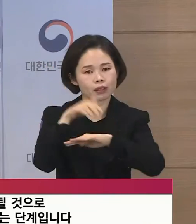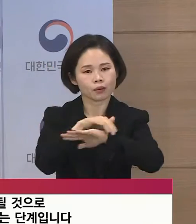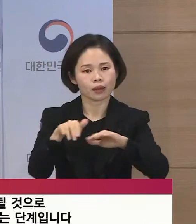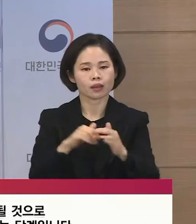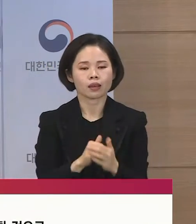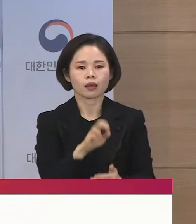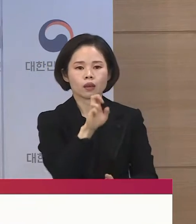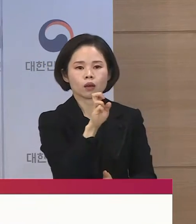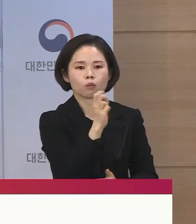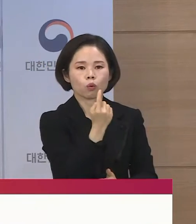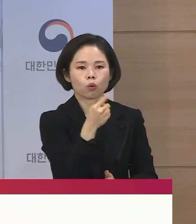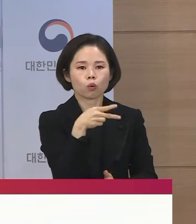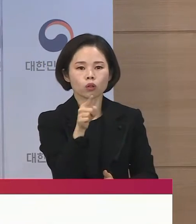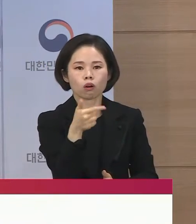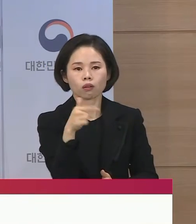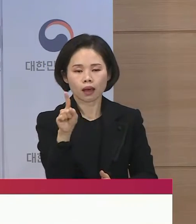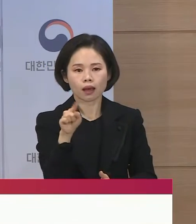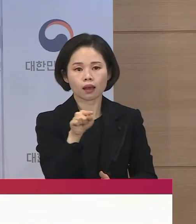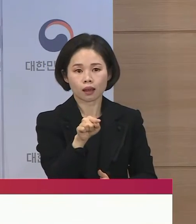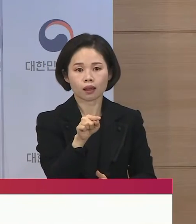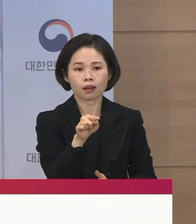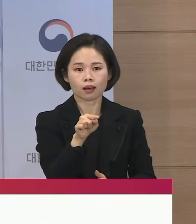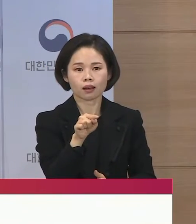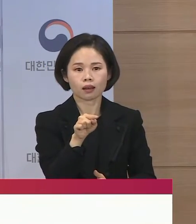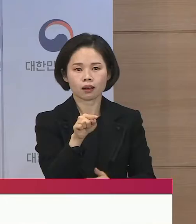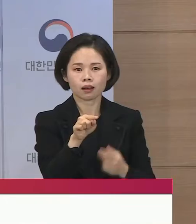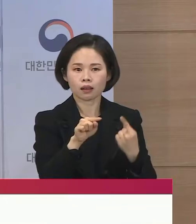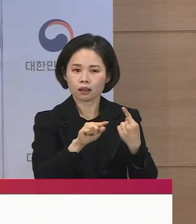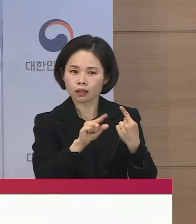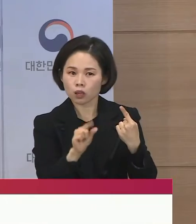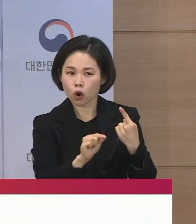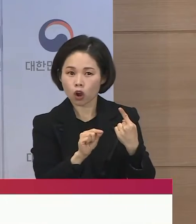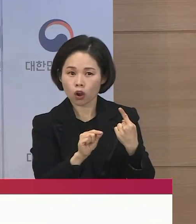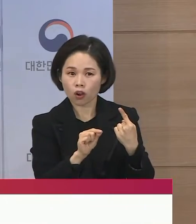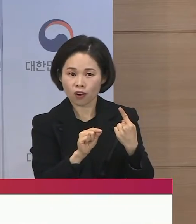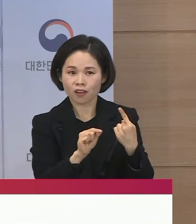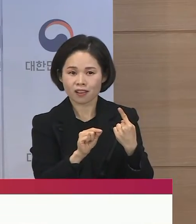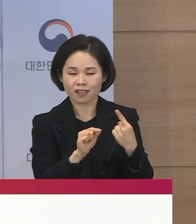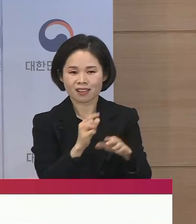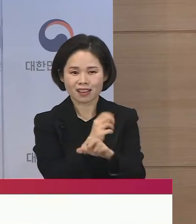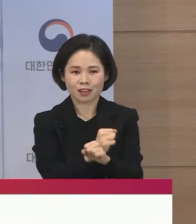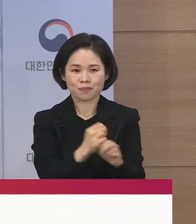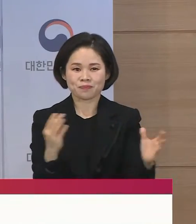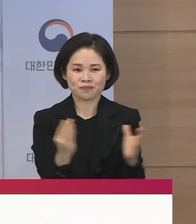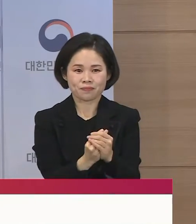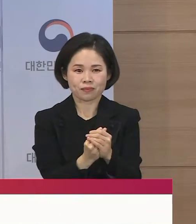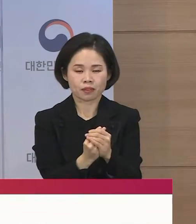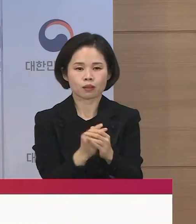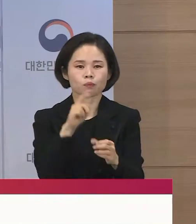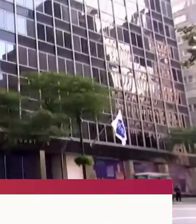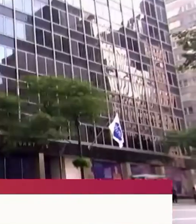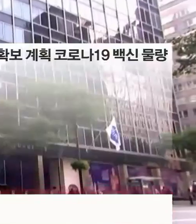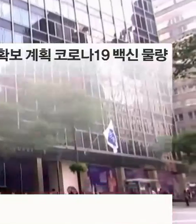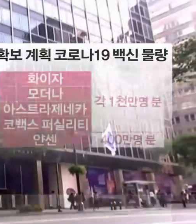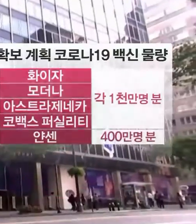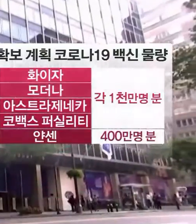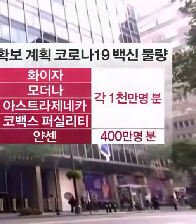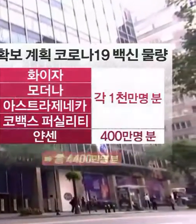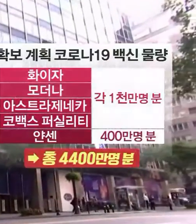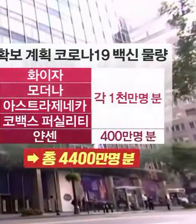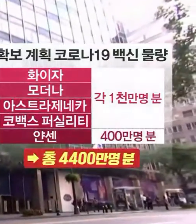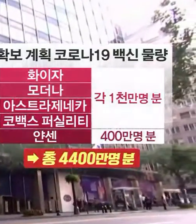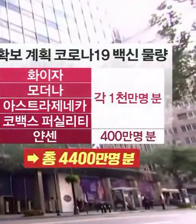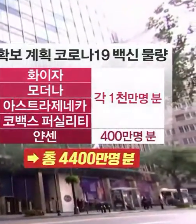모던 아 사 어 경우에는 1월달 체결을 목표로 지금 추진하고 있는 상황입니다 객실